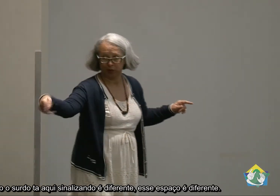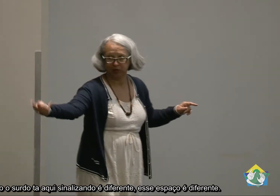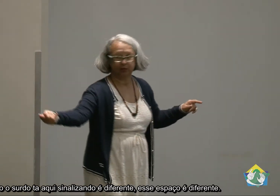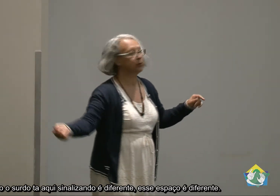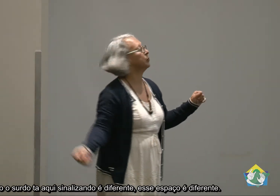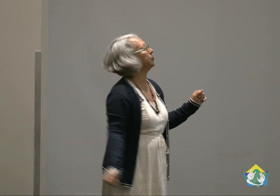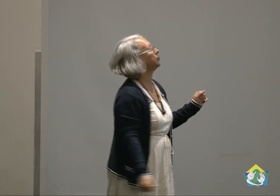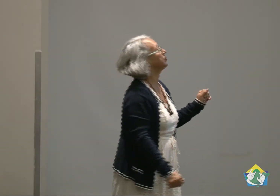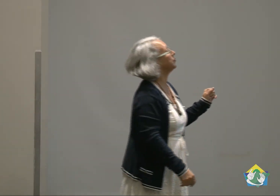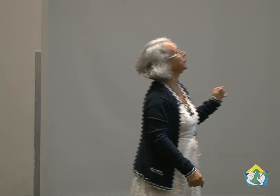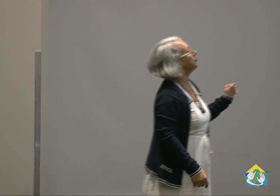é diferente.